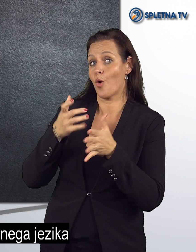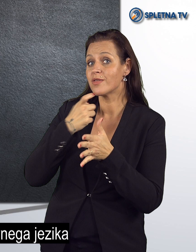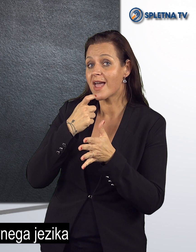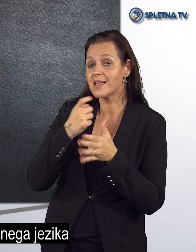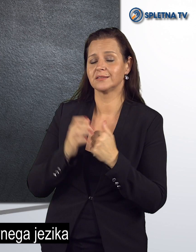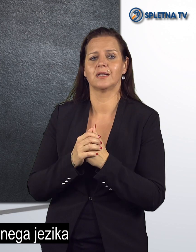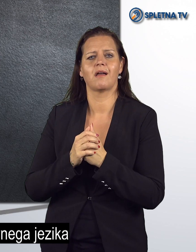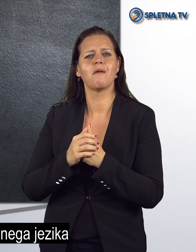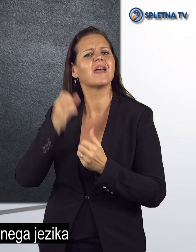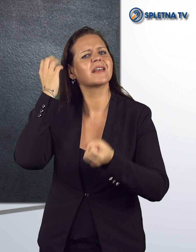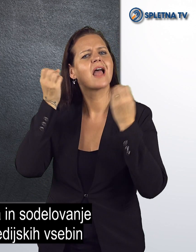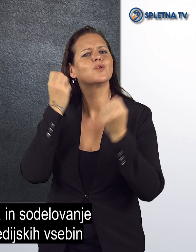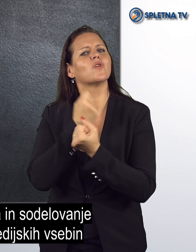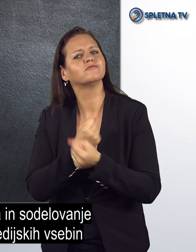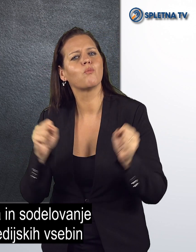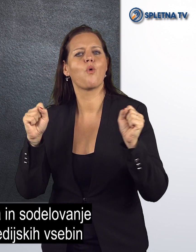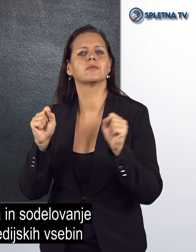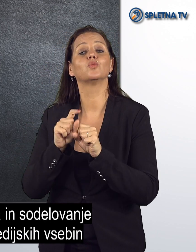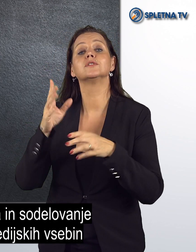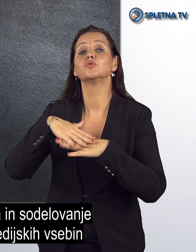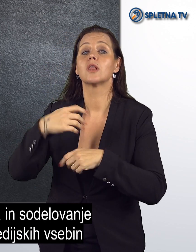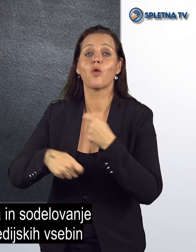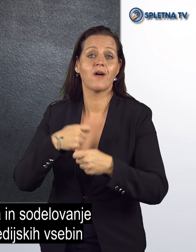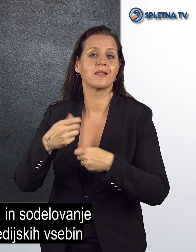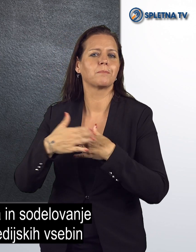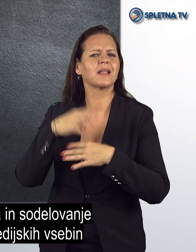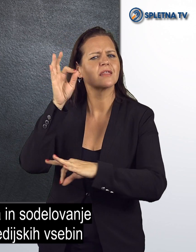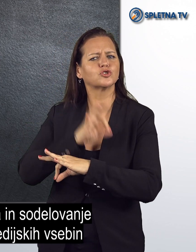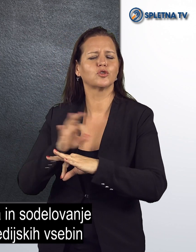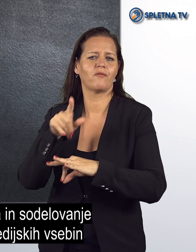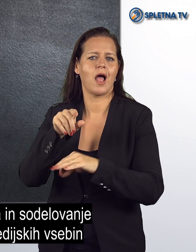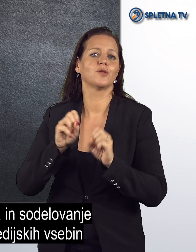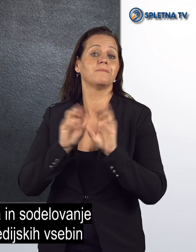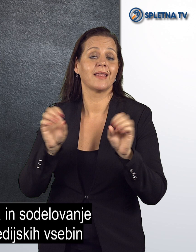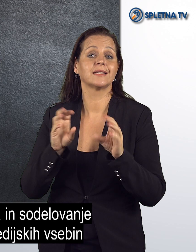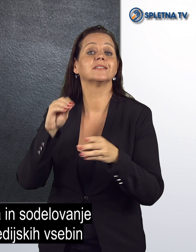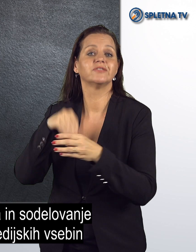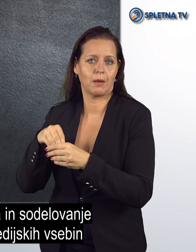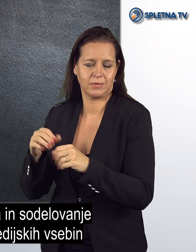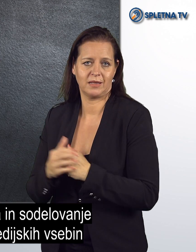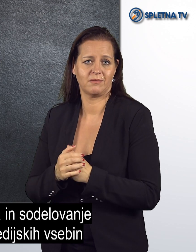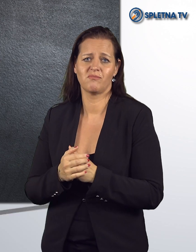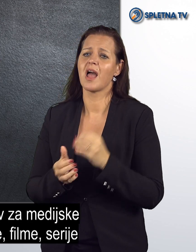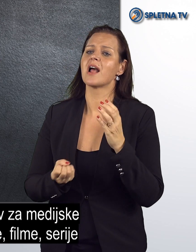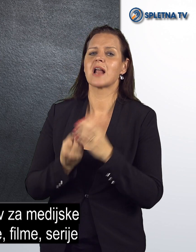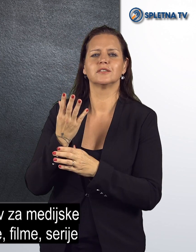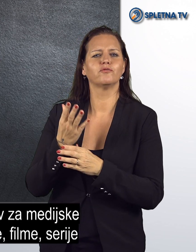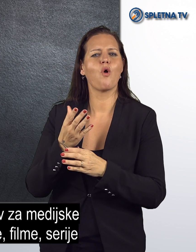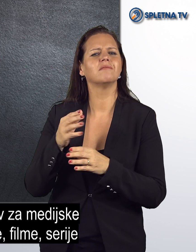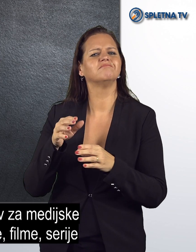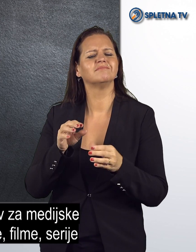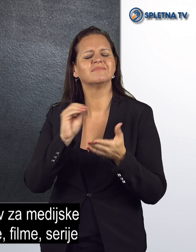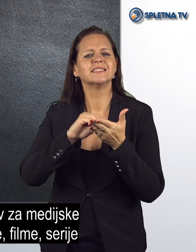Učenje znakovnega jezika, kreativno svobodo in sodelovanje pri načrtovanju medijskih vsebin.